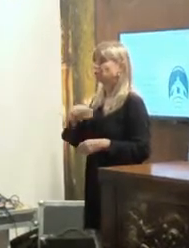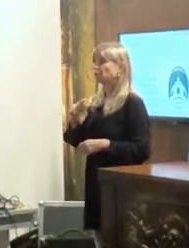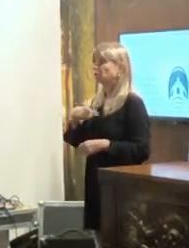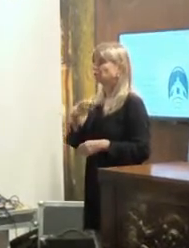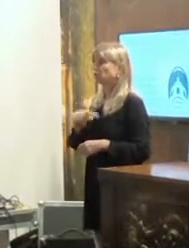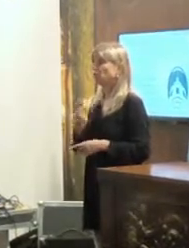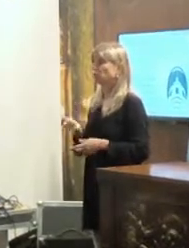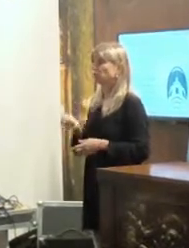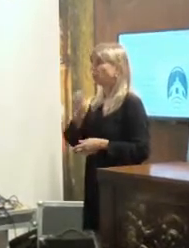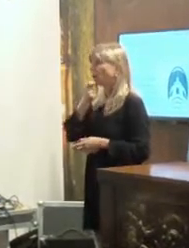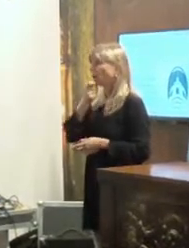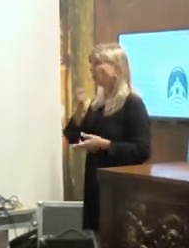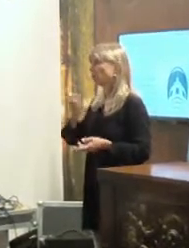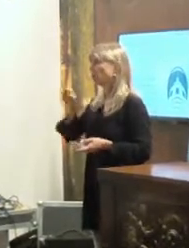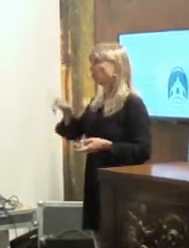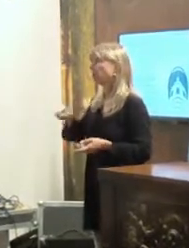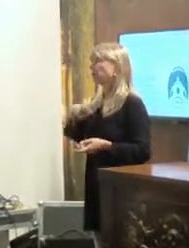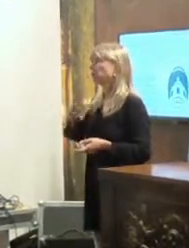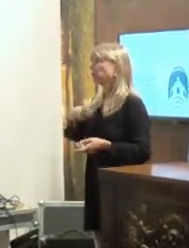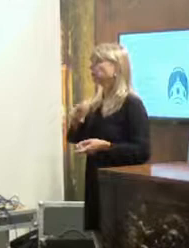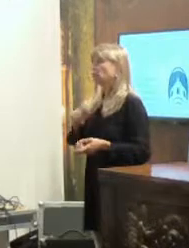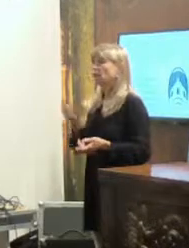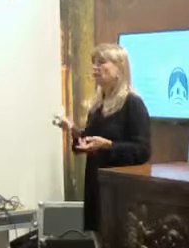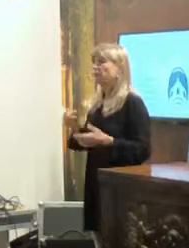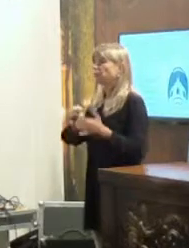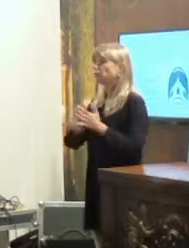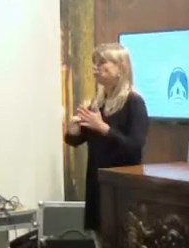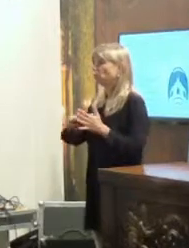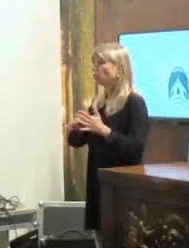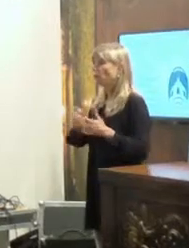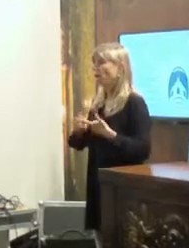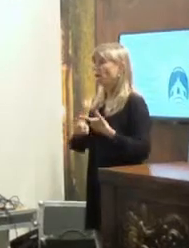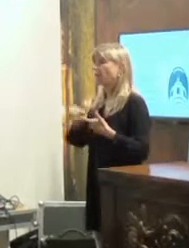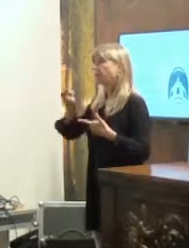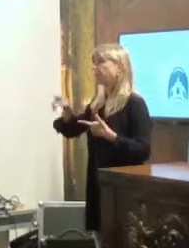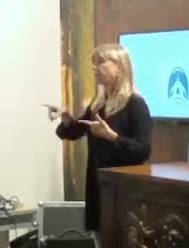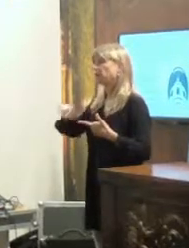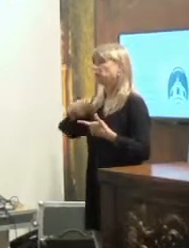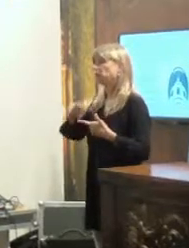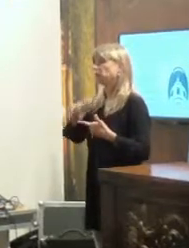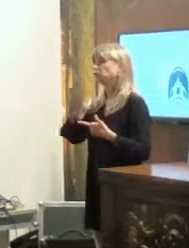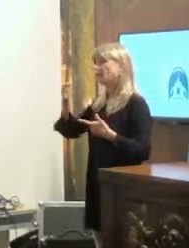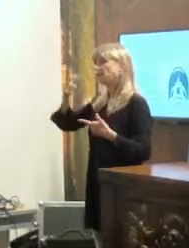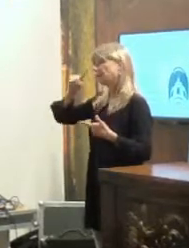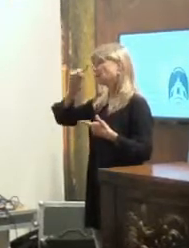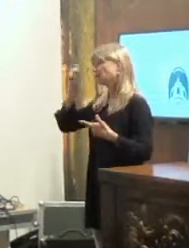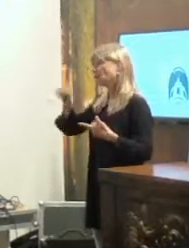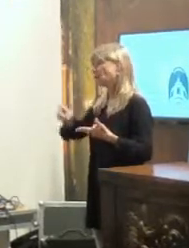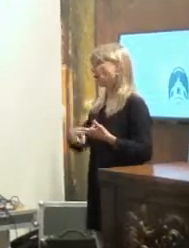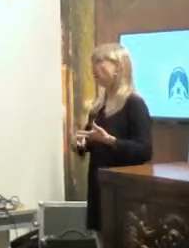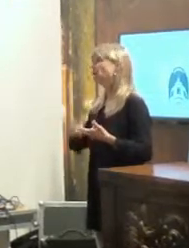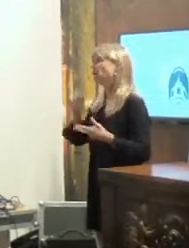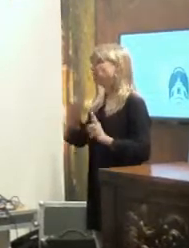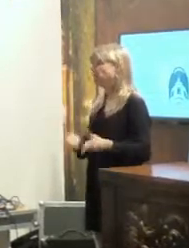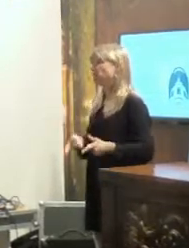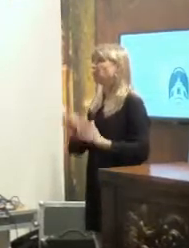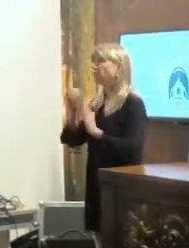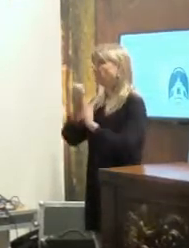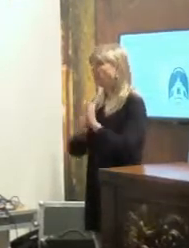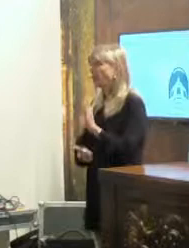sociales, como ustedes saben bien, hay planes sociales de ciudad, planes sociales nacionales, también puedan tener un descuento